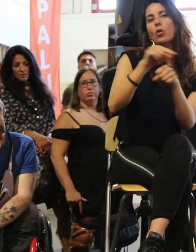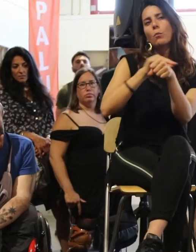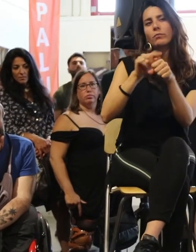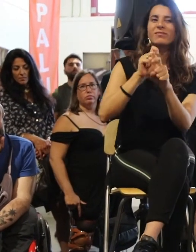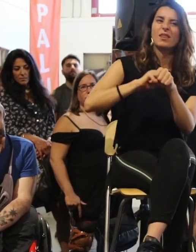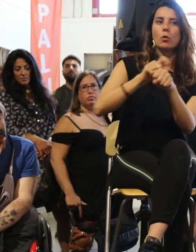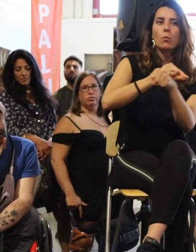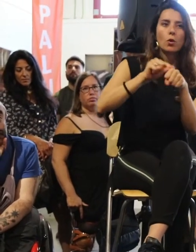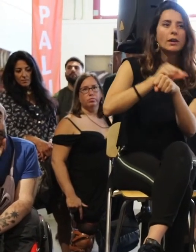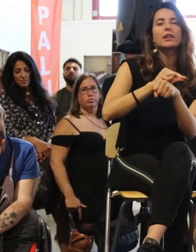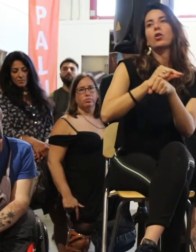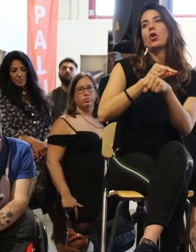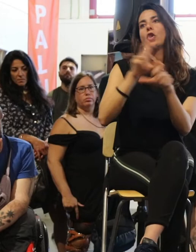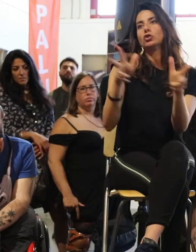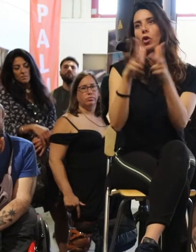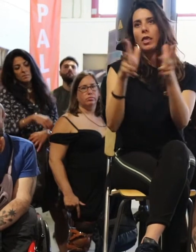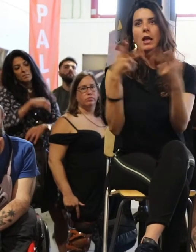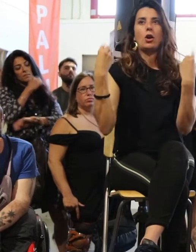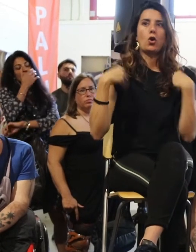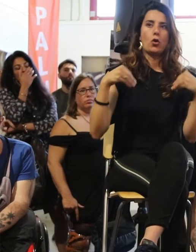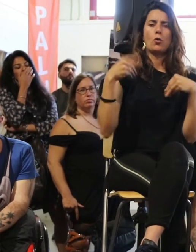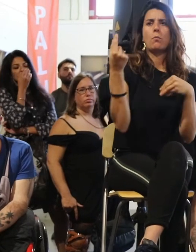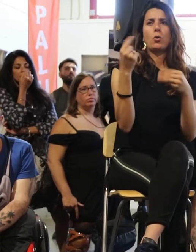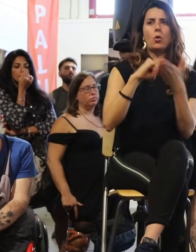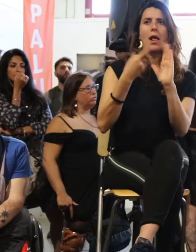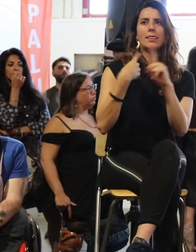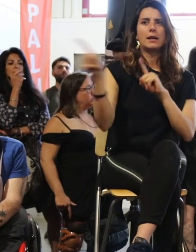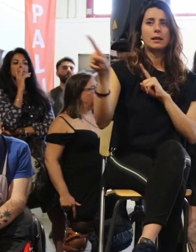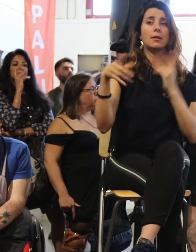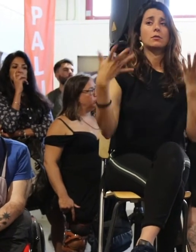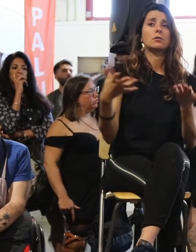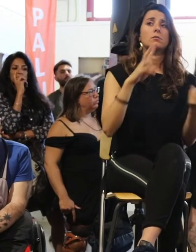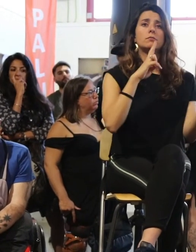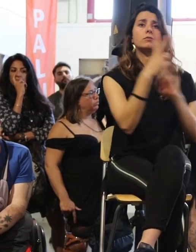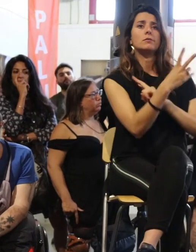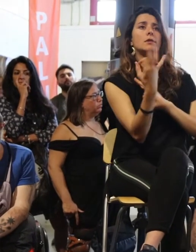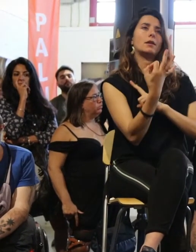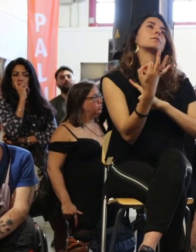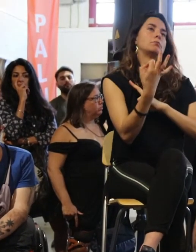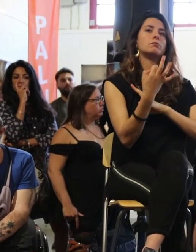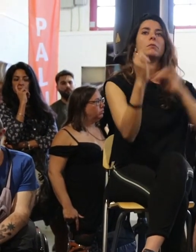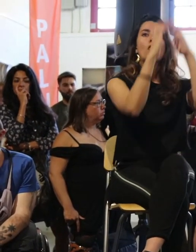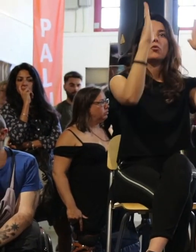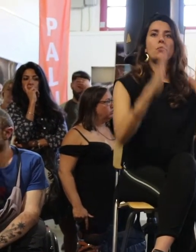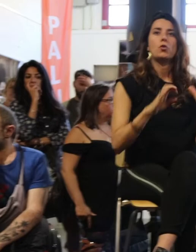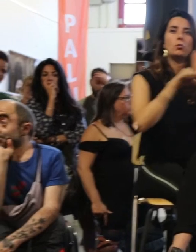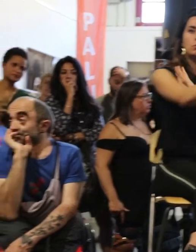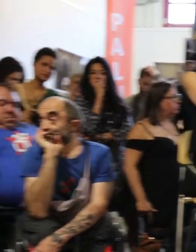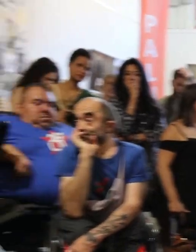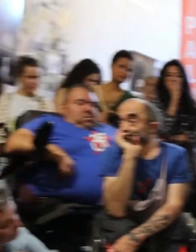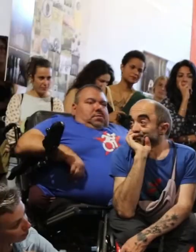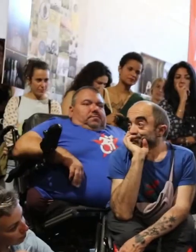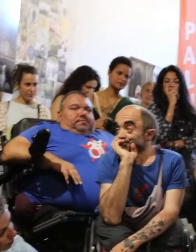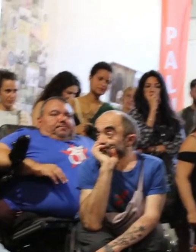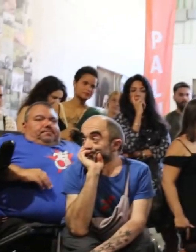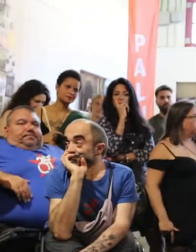alternativo, y entonces la respuesta fue la de la ocupación de un bloque en Jocs Florals número 42.